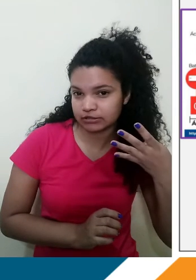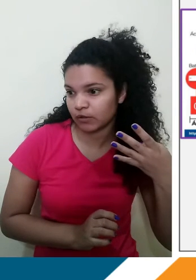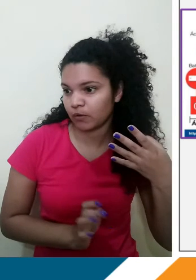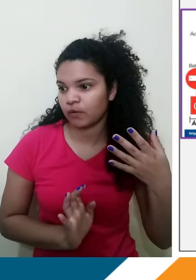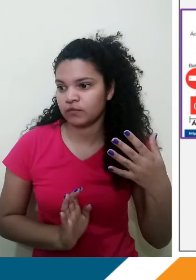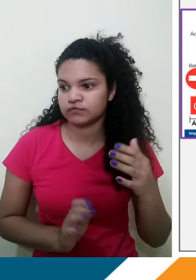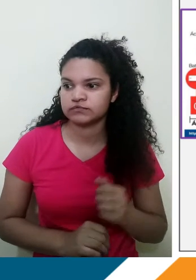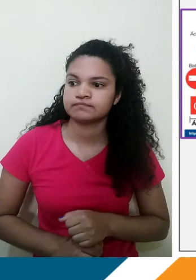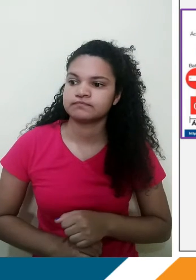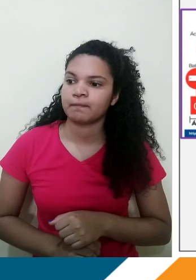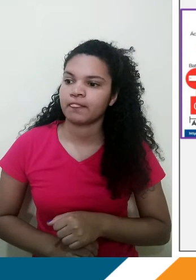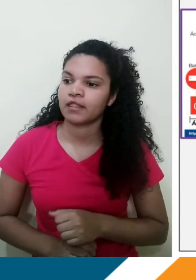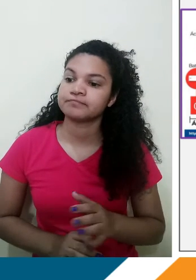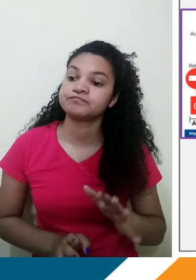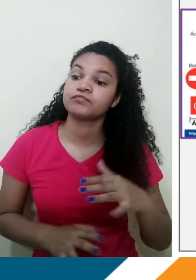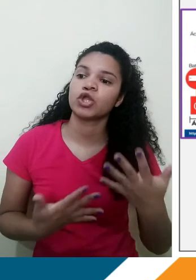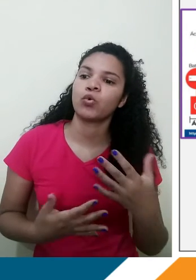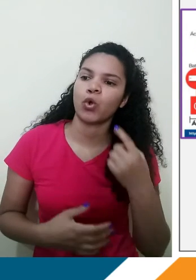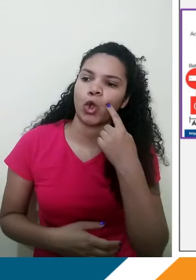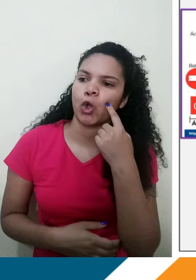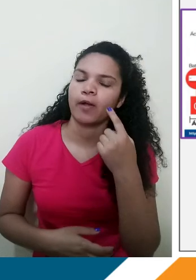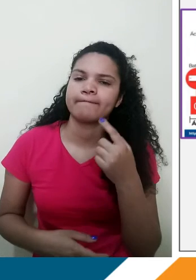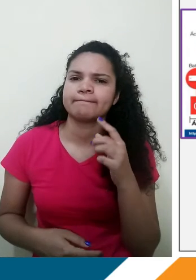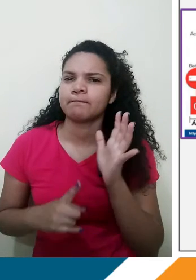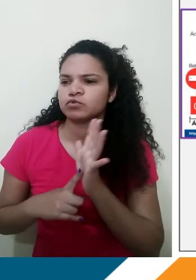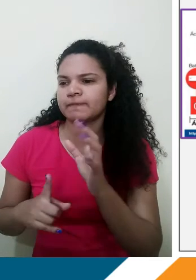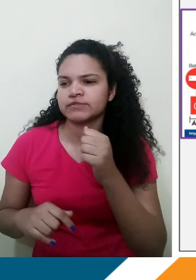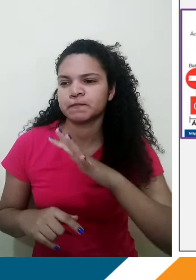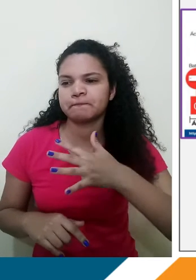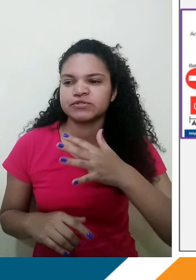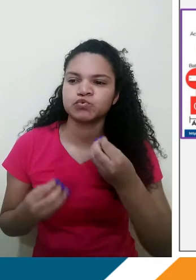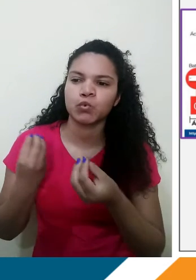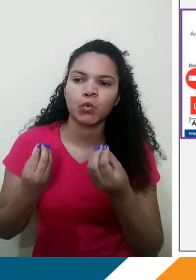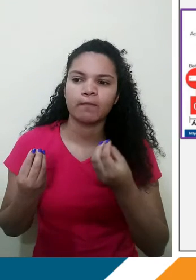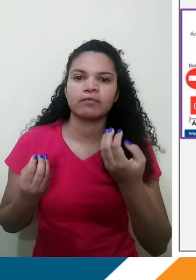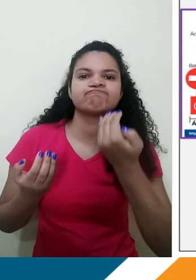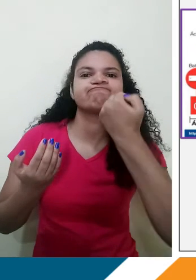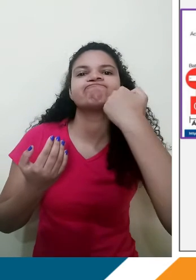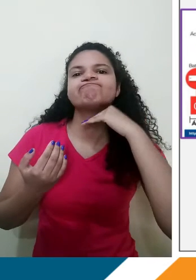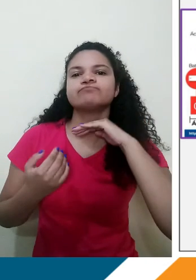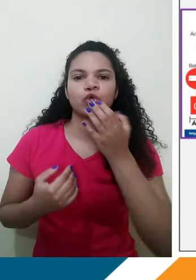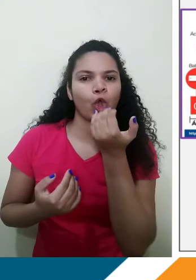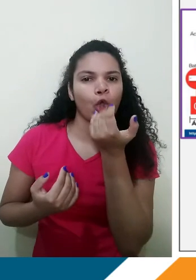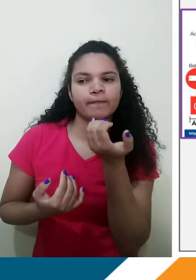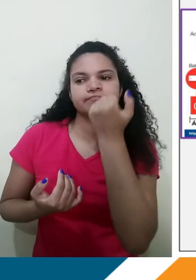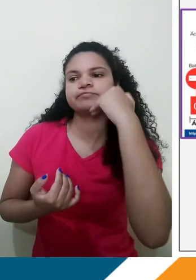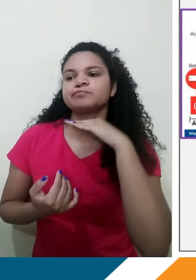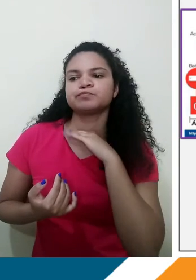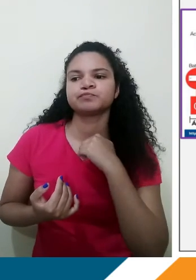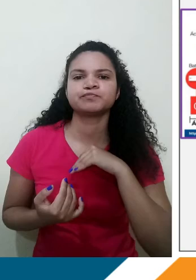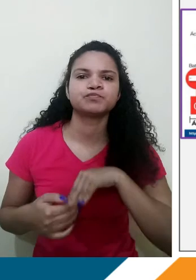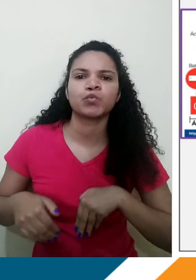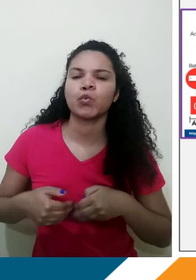um breve resumão do processo de digestão. Nós temos então aqui na cavidade bucal a digestão de amido